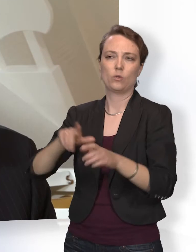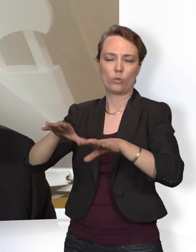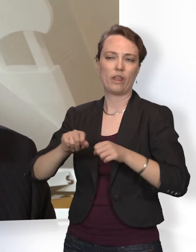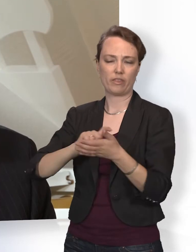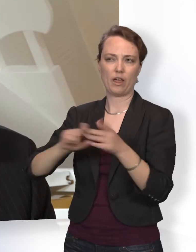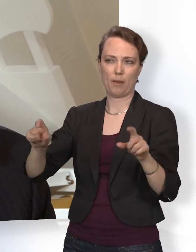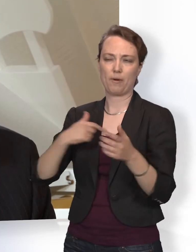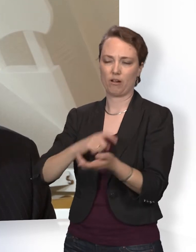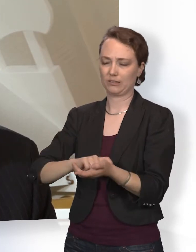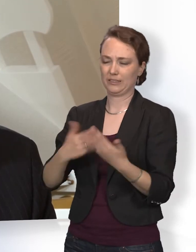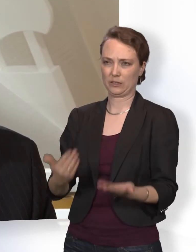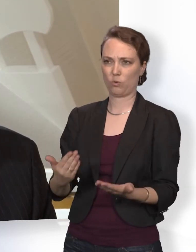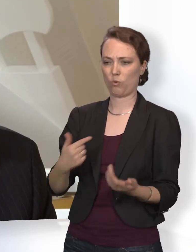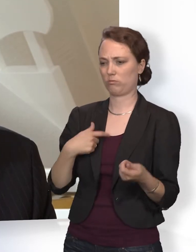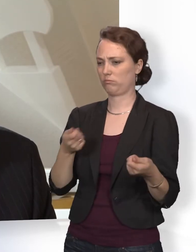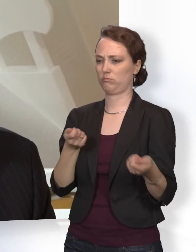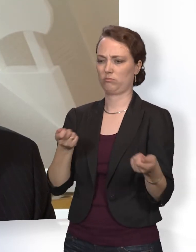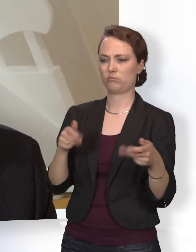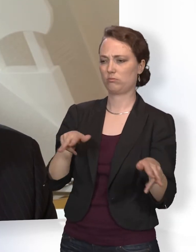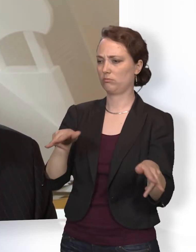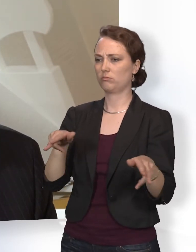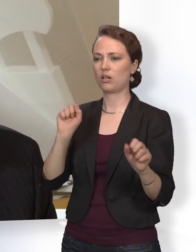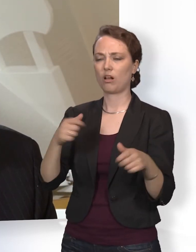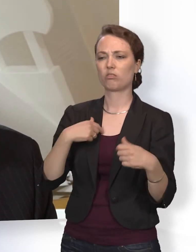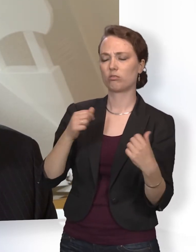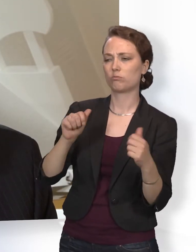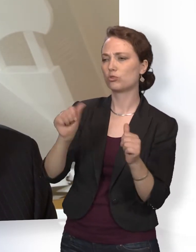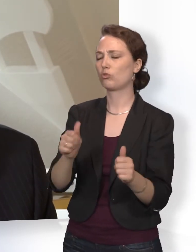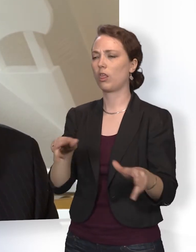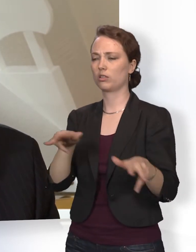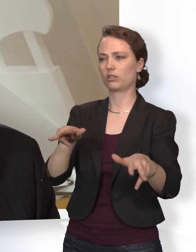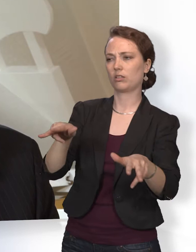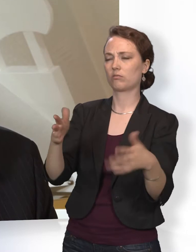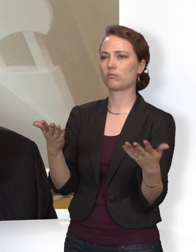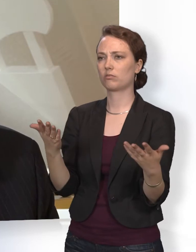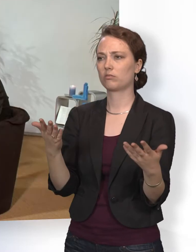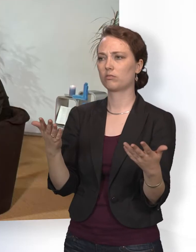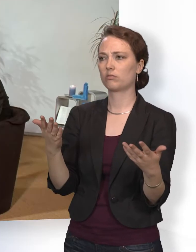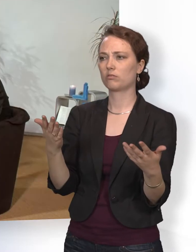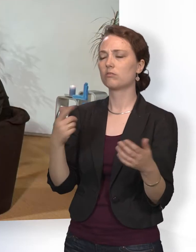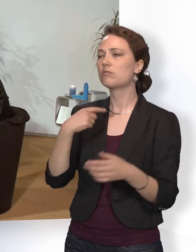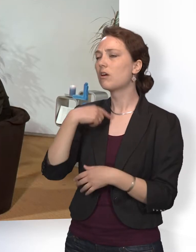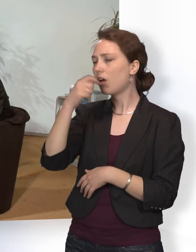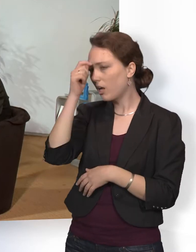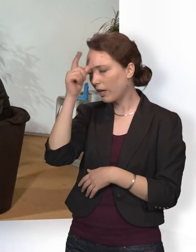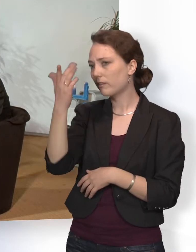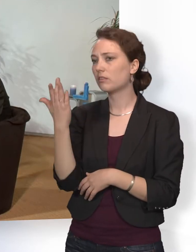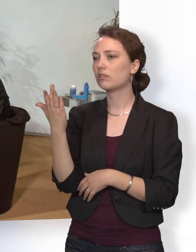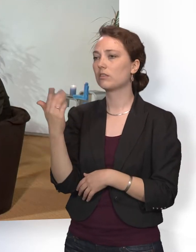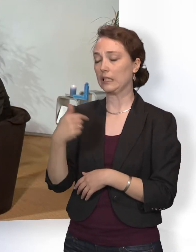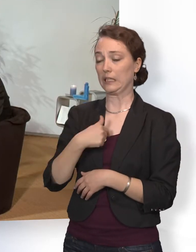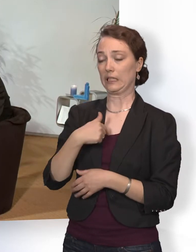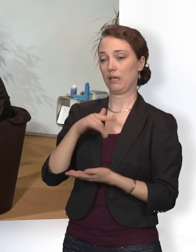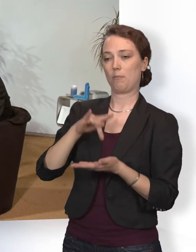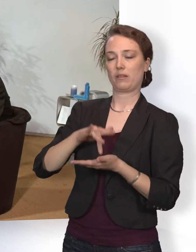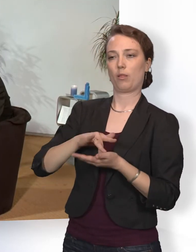im Unternehmen die Dinge alle in der Hand zu haben, alle gestalten zu können, zu erkennen, dass nicht mehr ich im Mittelpunkt